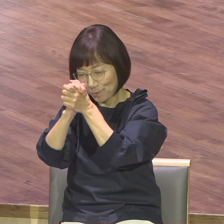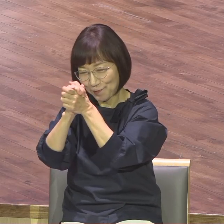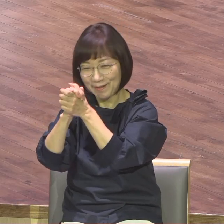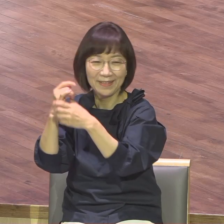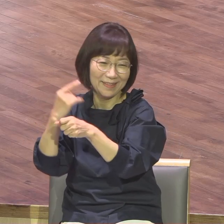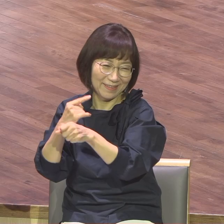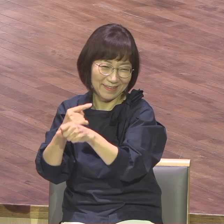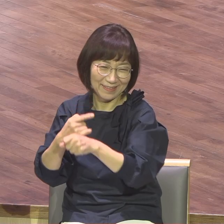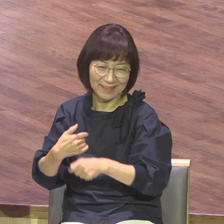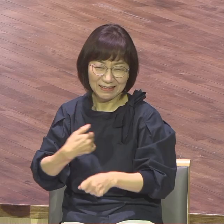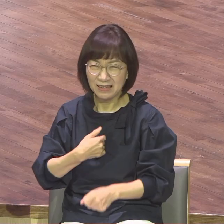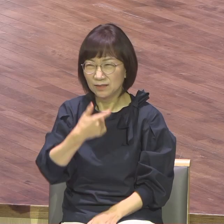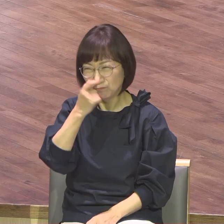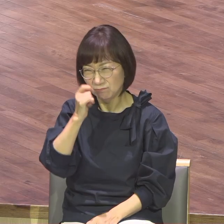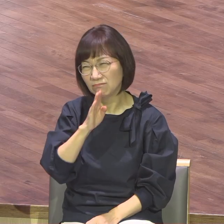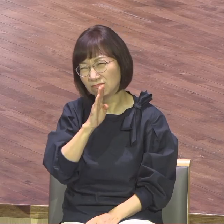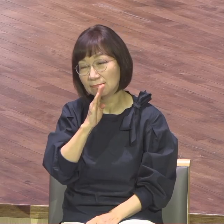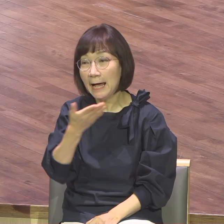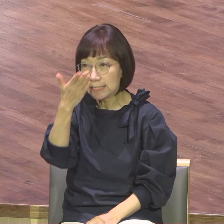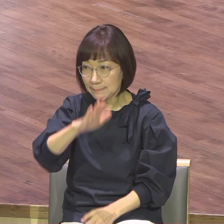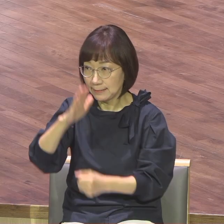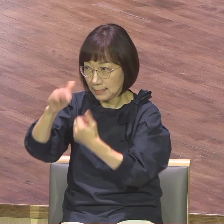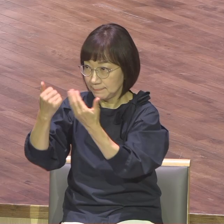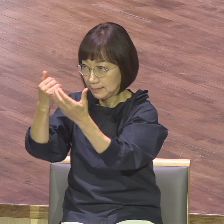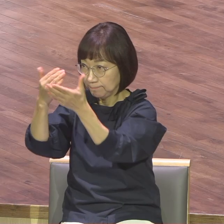나의 한계를 벗어난. 그래서 성삼위